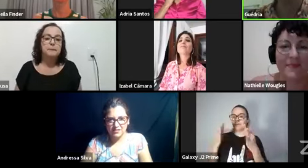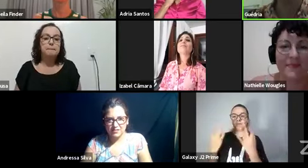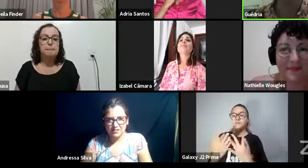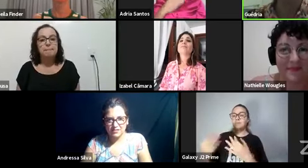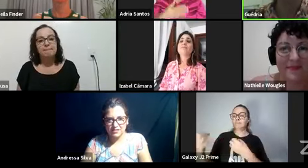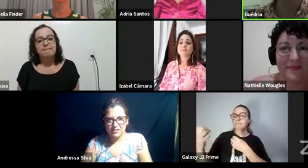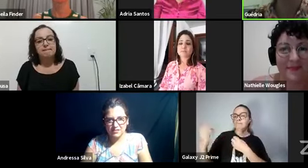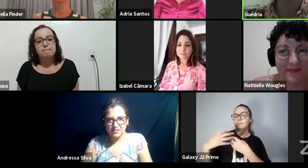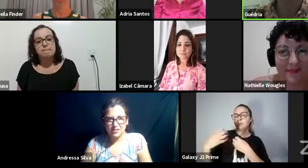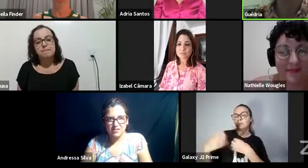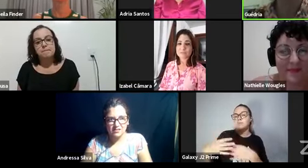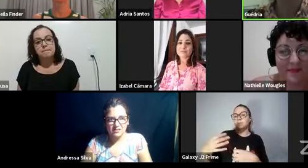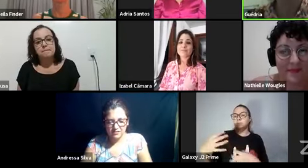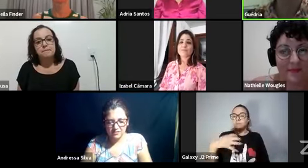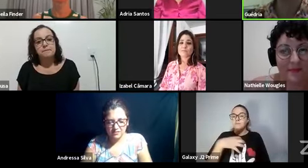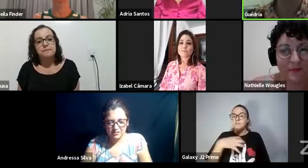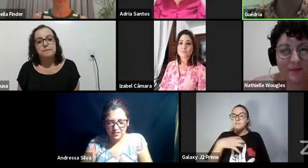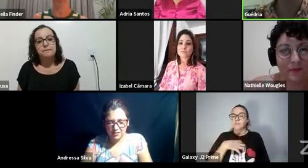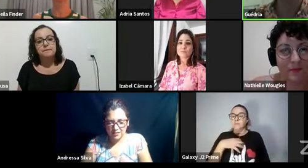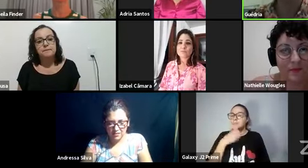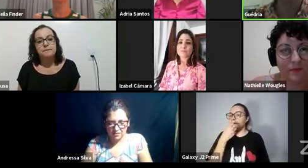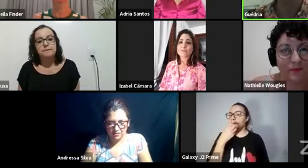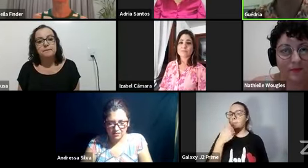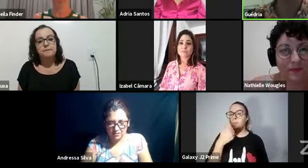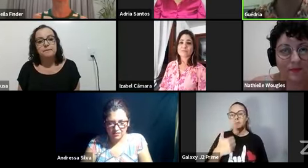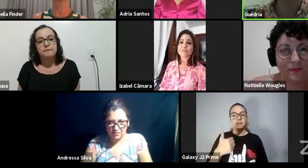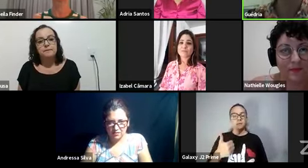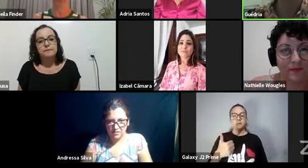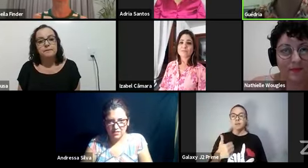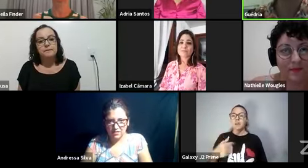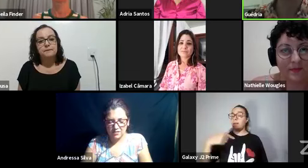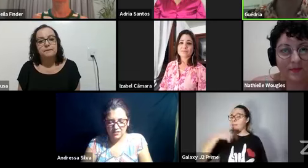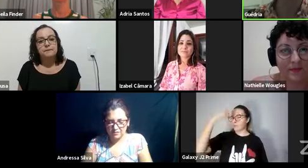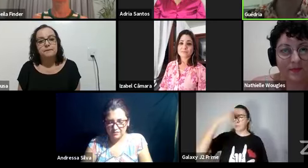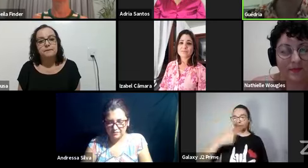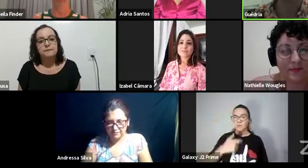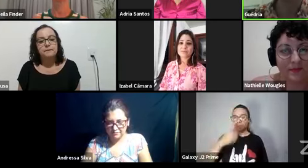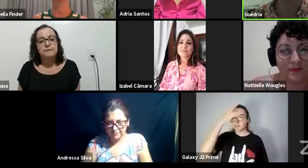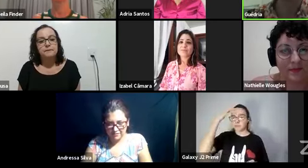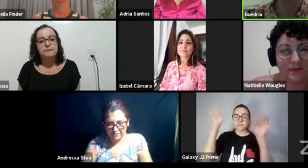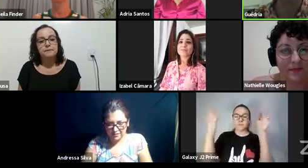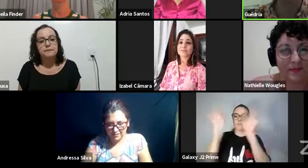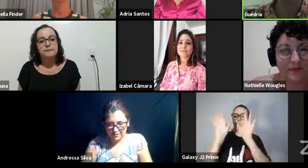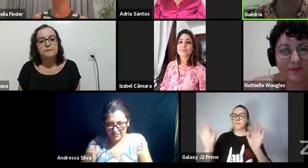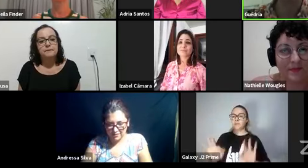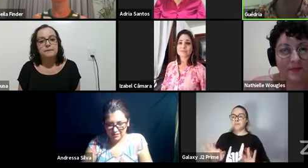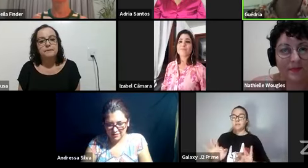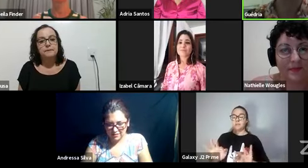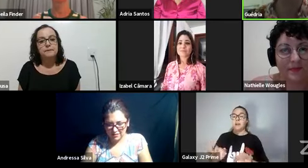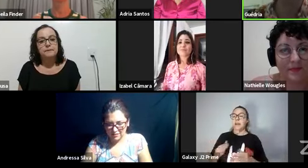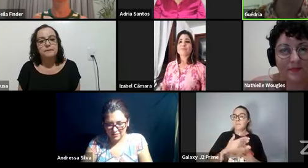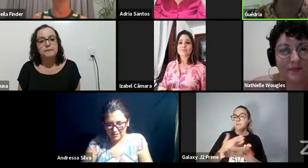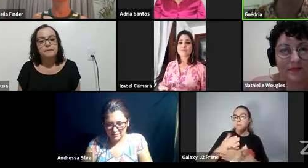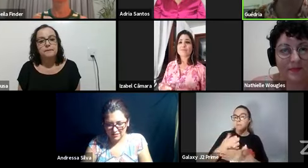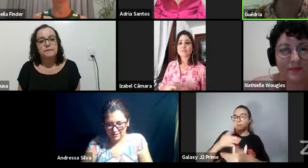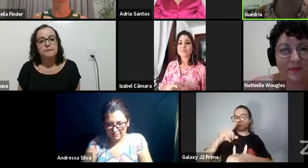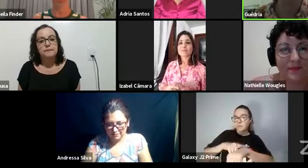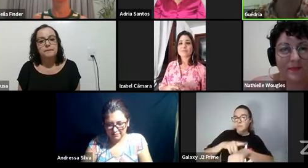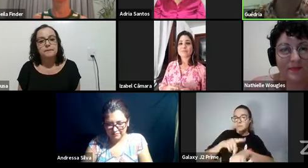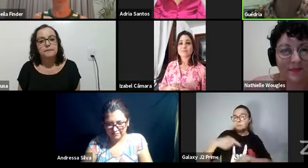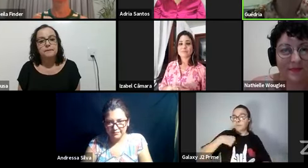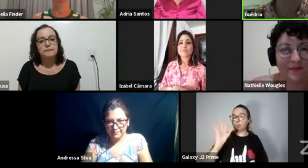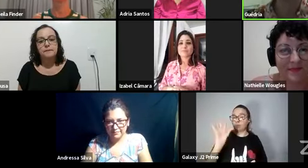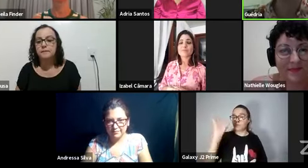que mal, né? E eu sou uma pessoa muito feliz a partir do momento que eu descobri a minha deficiência. Era o que eu precisava,